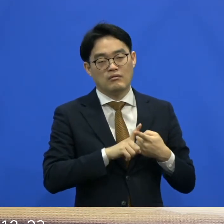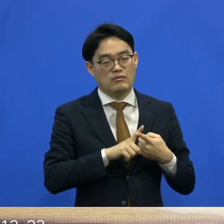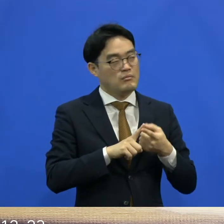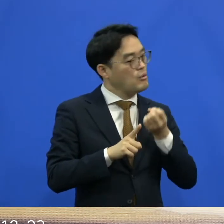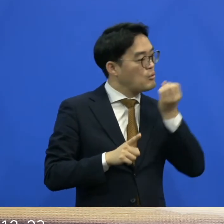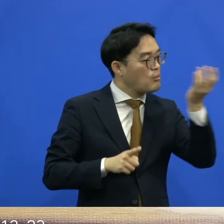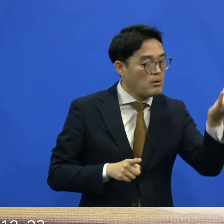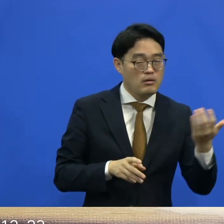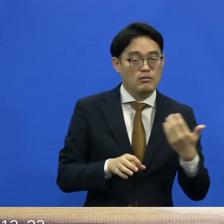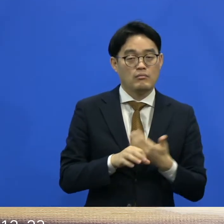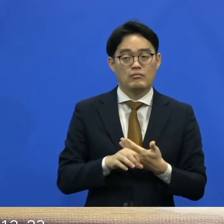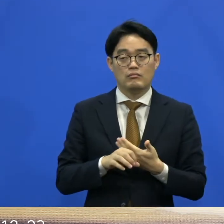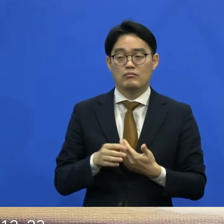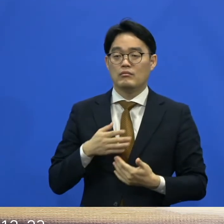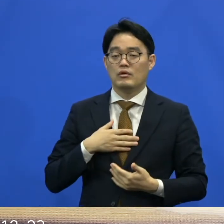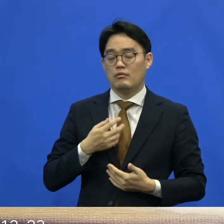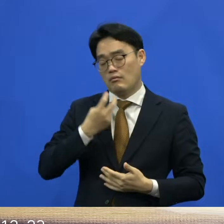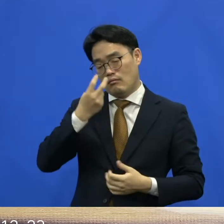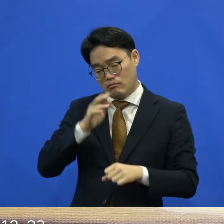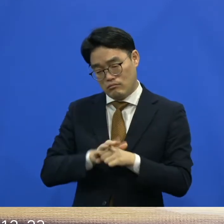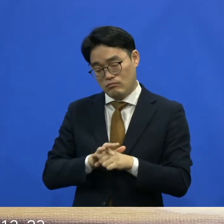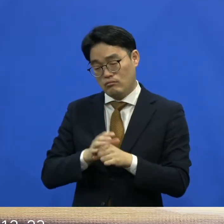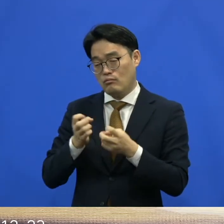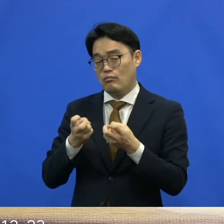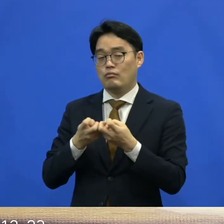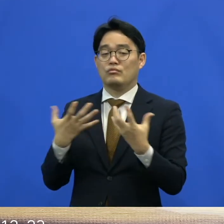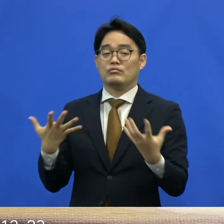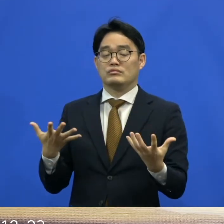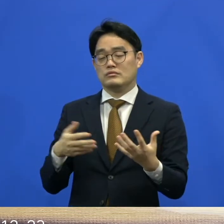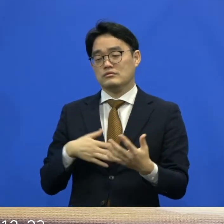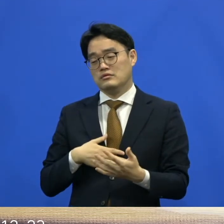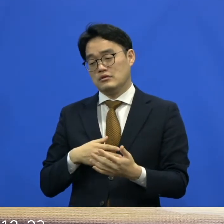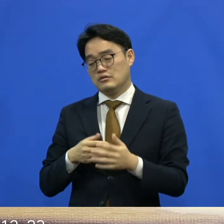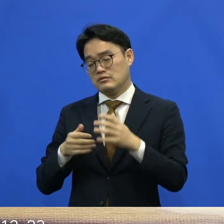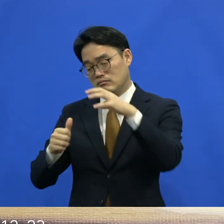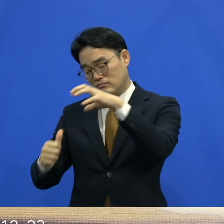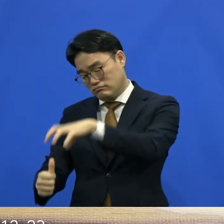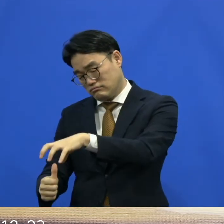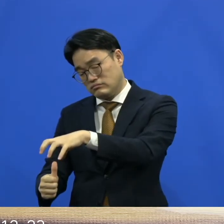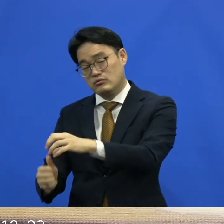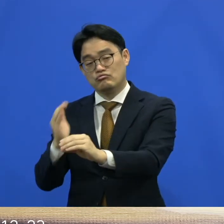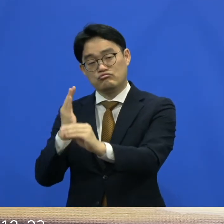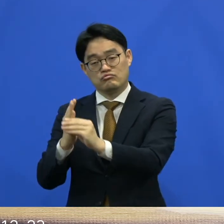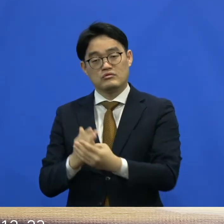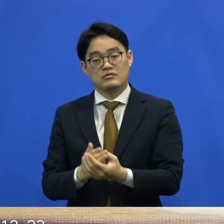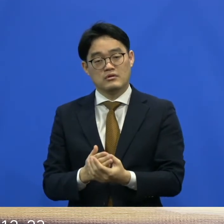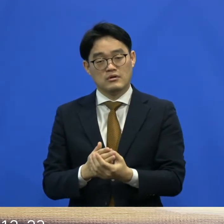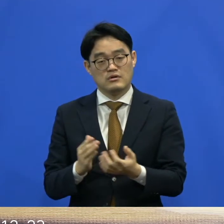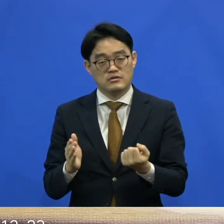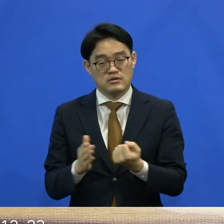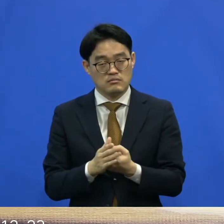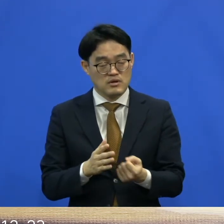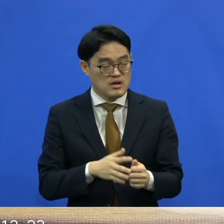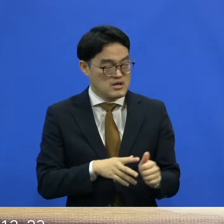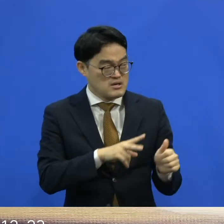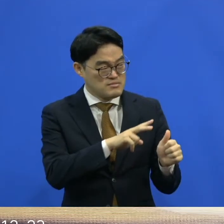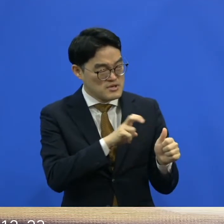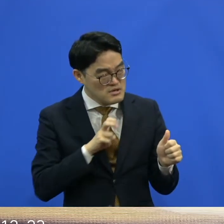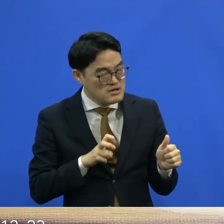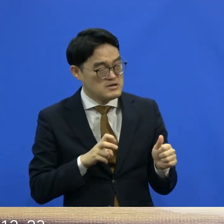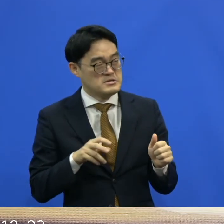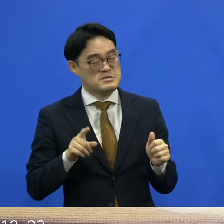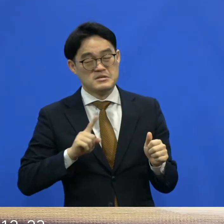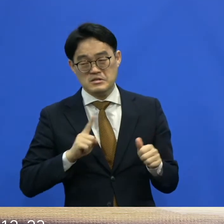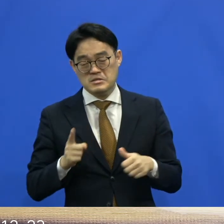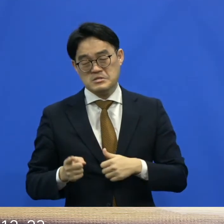밀어붙였는데 그럼 일방적인 거 일방적으로 얻어맞는 거예요. 그러니까 증오심이 막 밀려왔을 거예요.